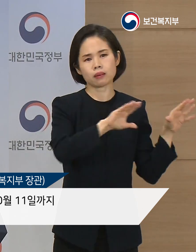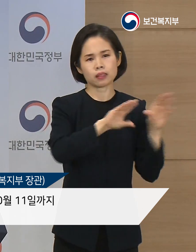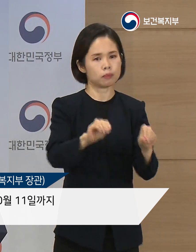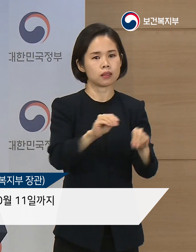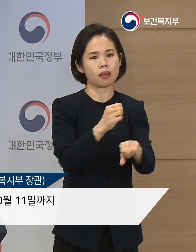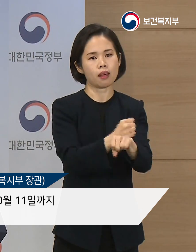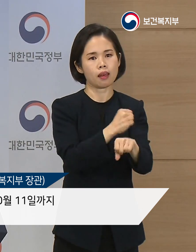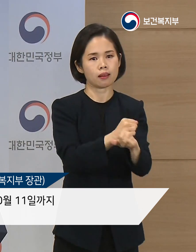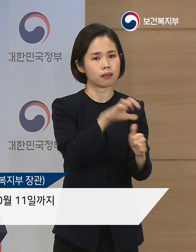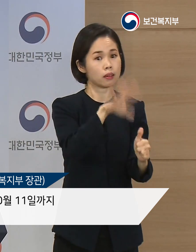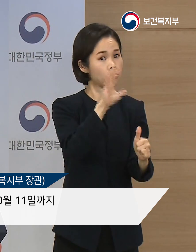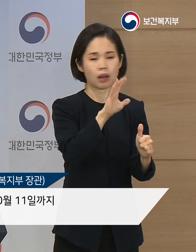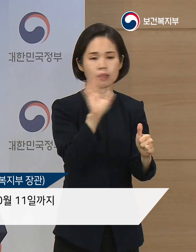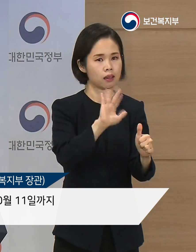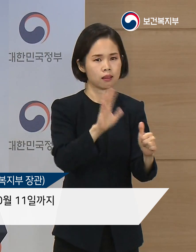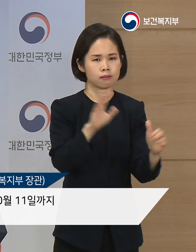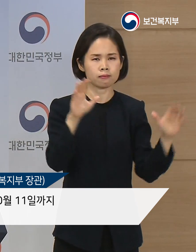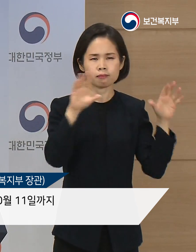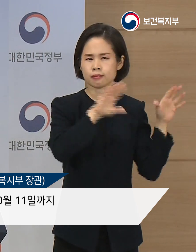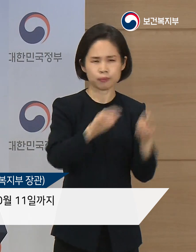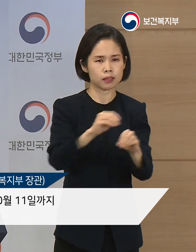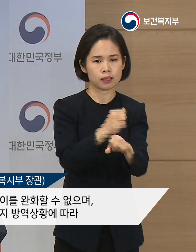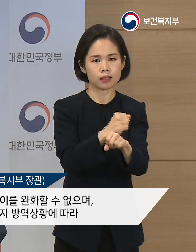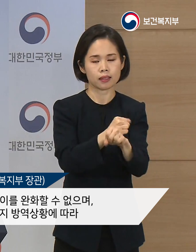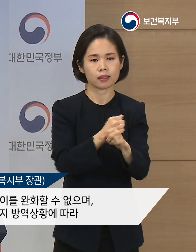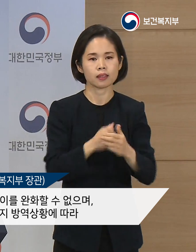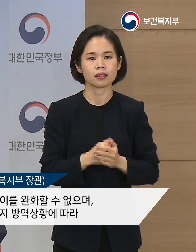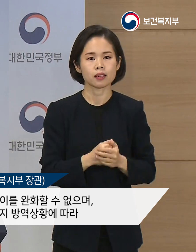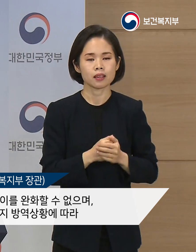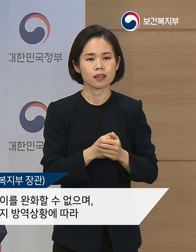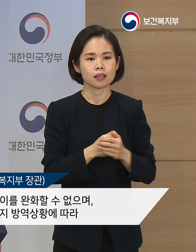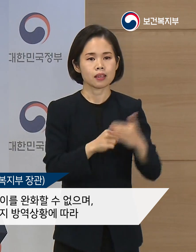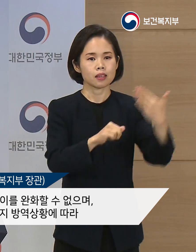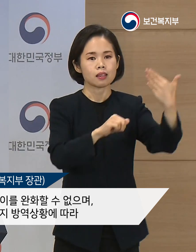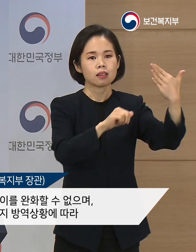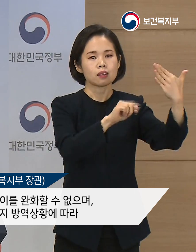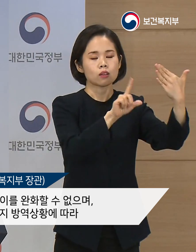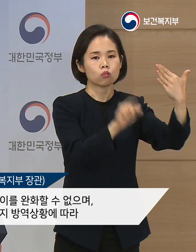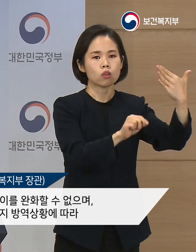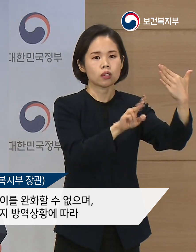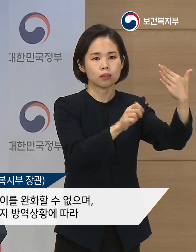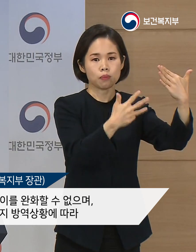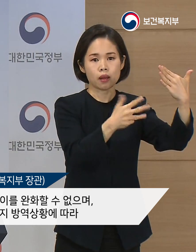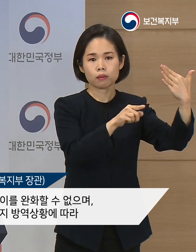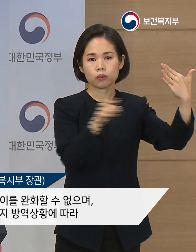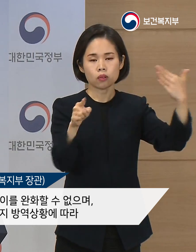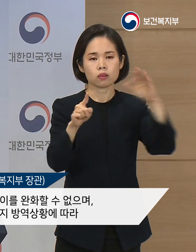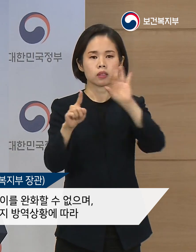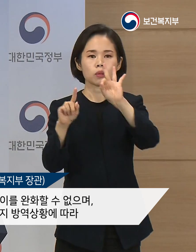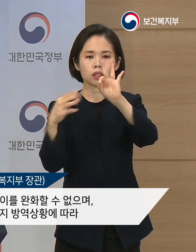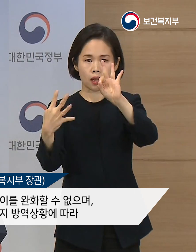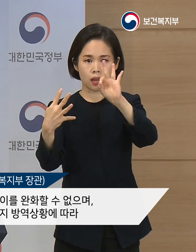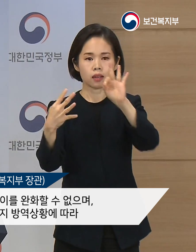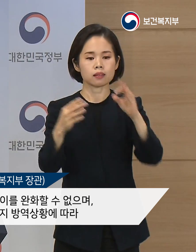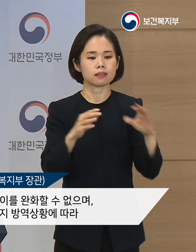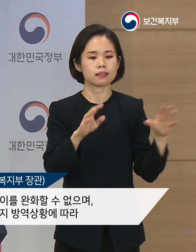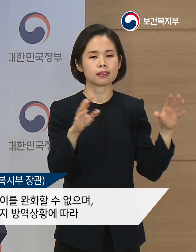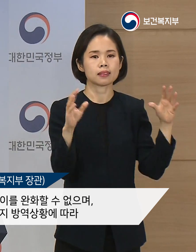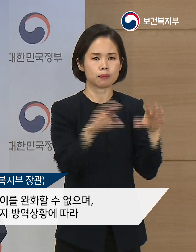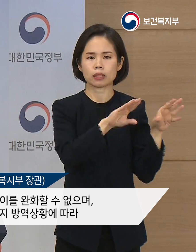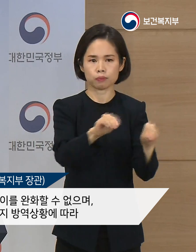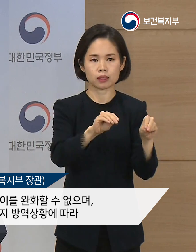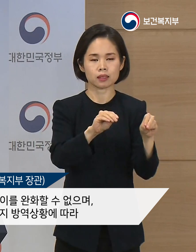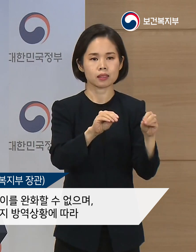11일까지 집합금지가 적용됩니다. 추석 연휴가 포함된 첫 1주간은 지자체가 이를 완화할 수